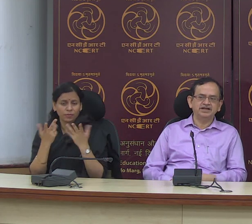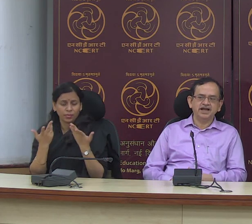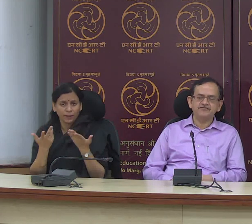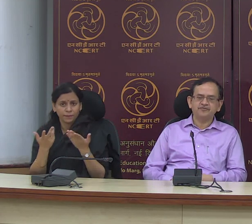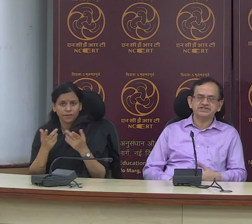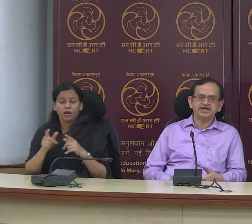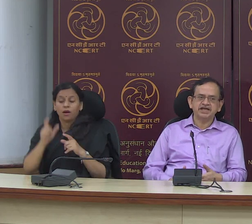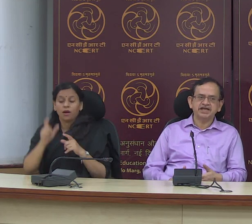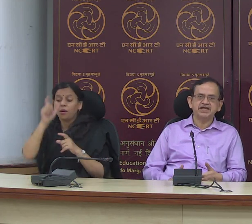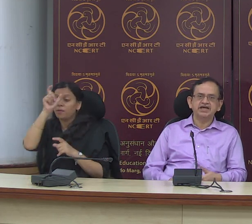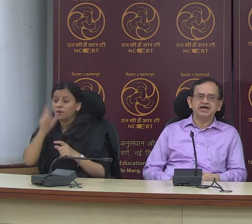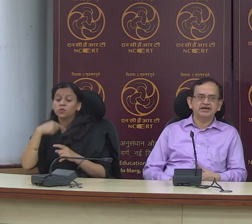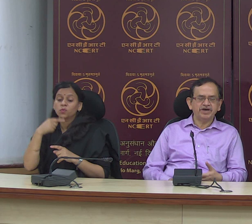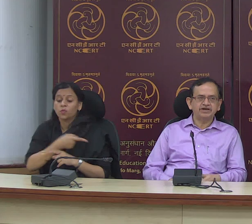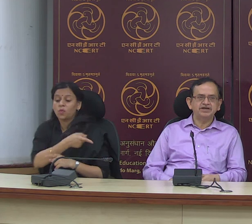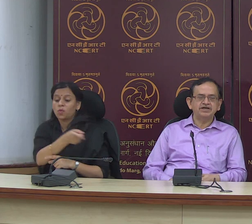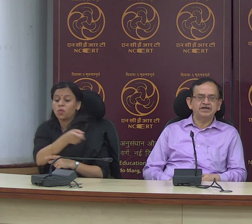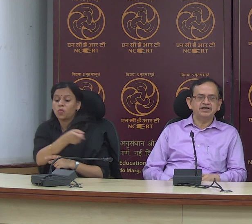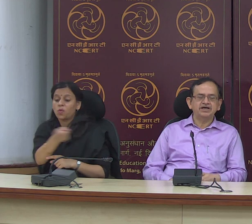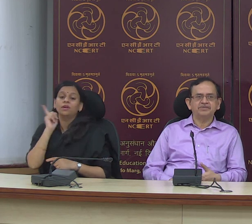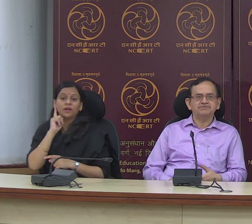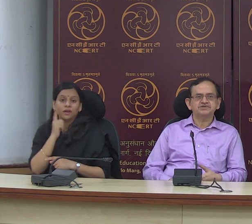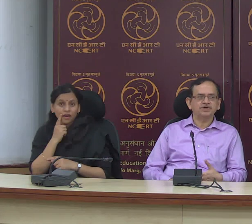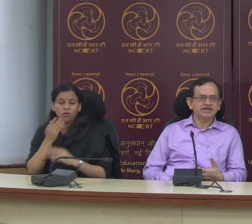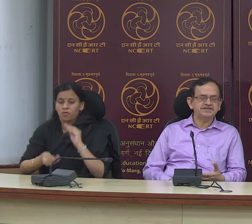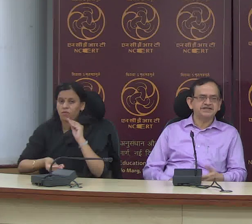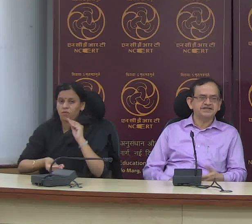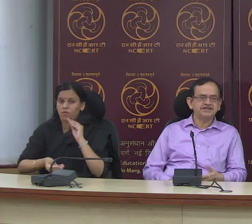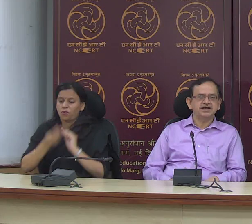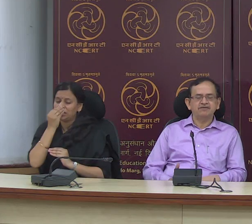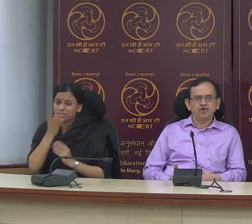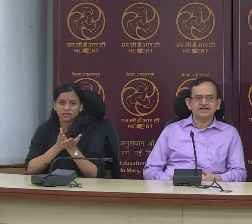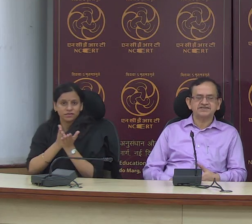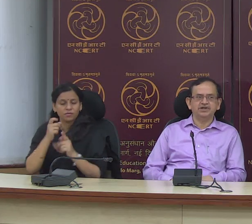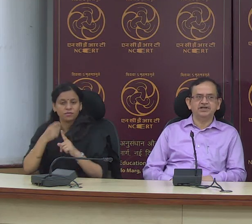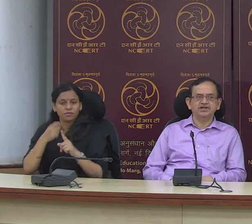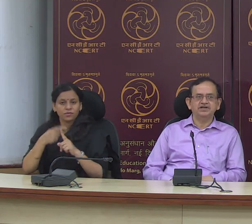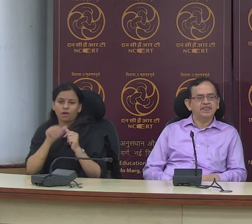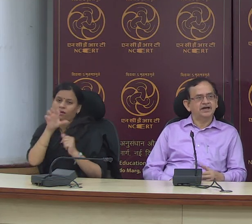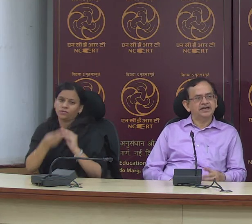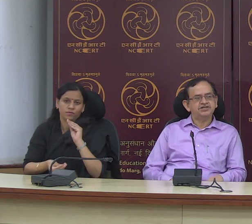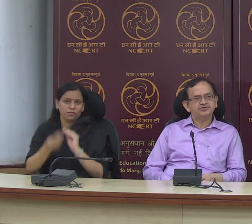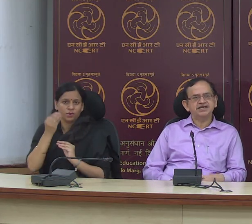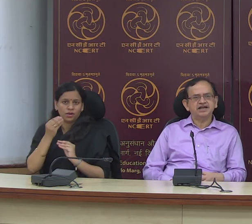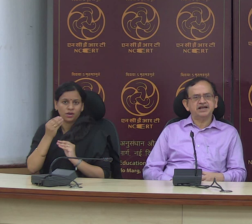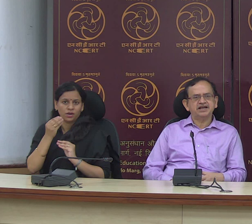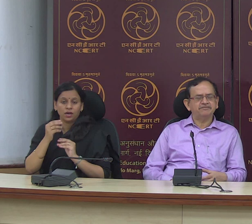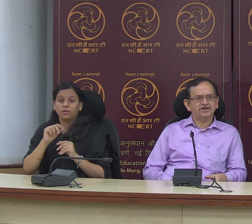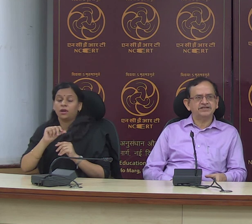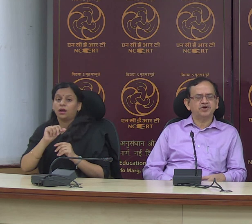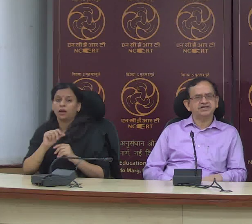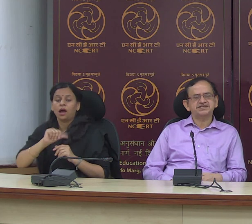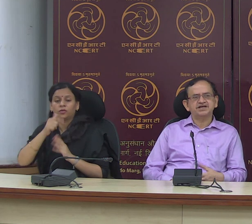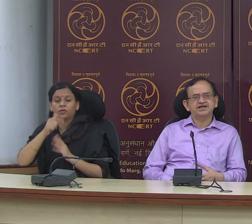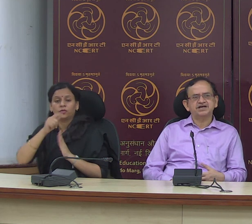द लाइफ ऑफ पर्सन्स विद हियरिंग इम्पेयरमेंट बिकम्स मोर ईजियर एंड मोर एक्सेसिबल. In addition to this, there are a number of